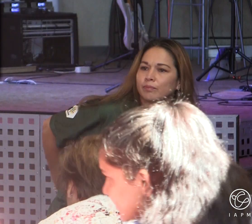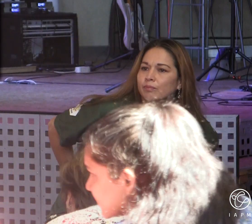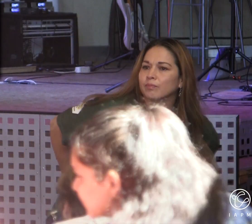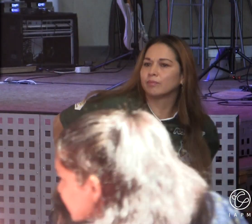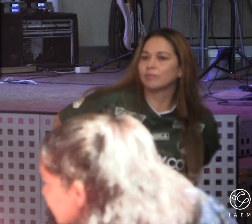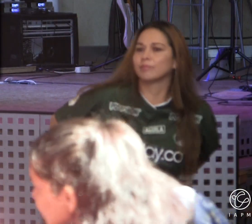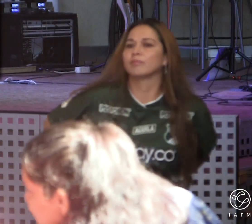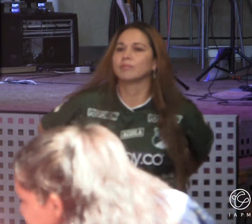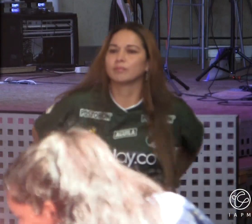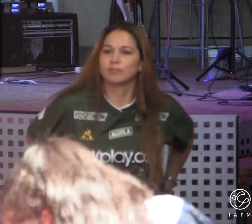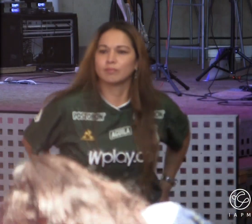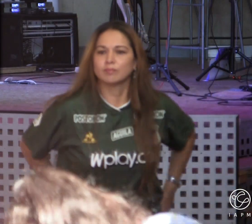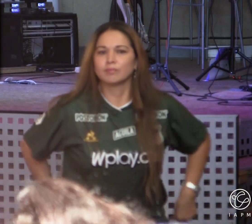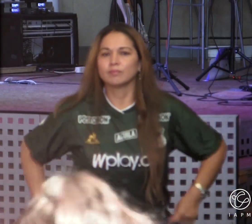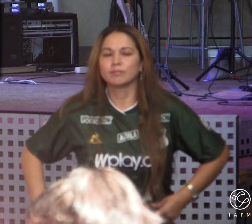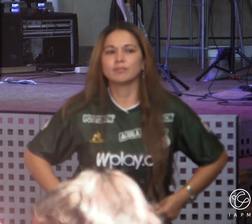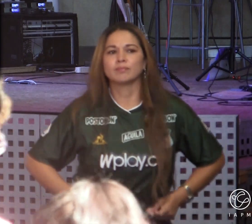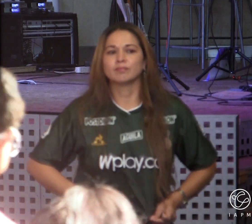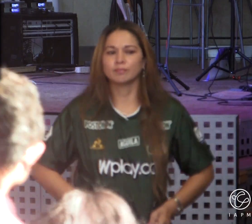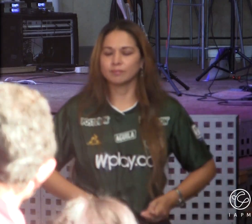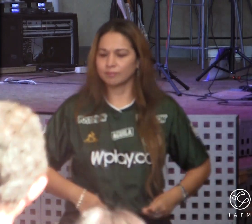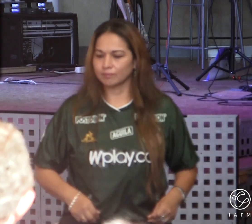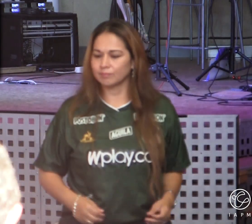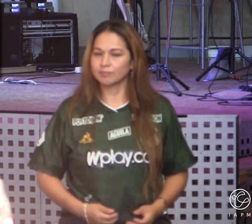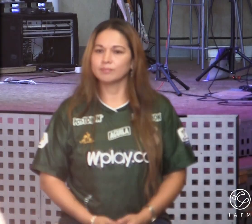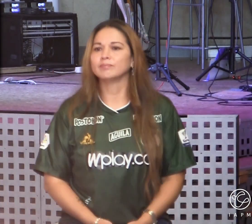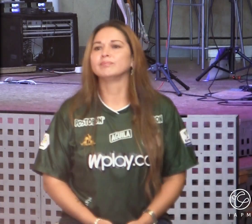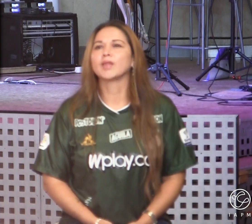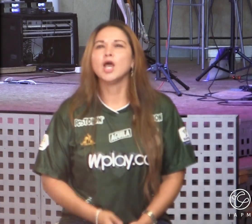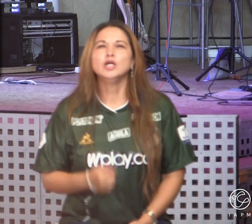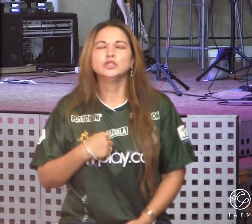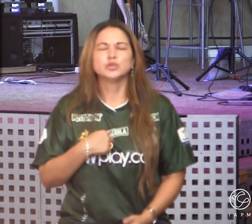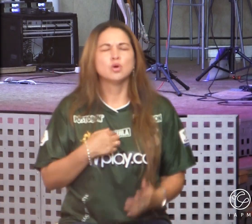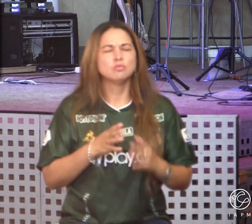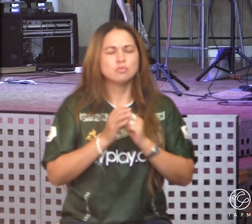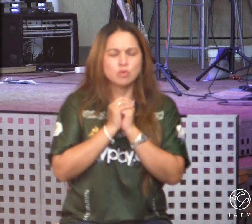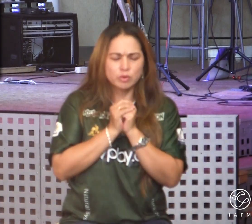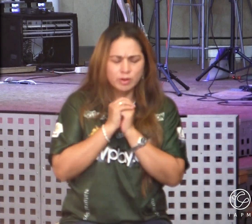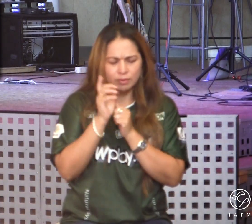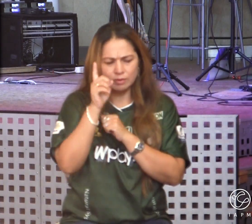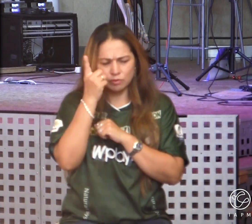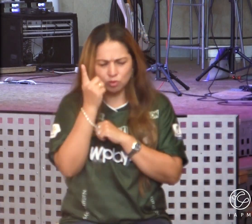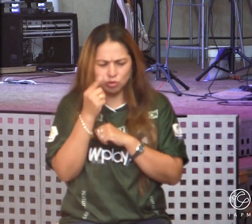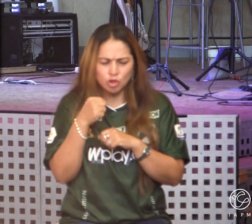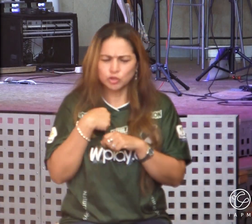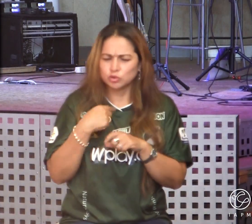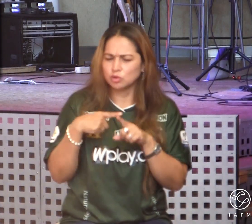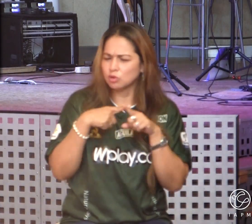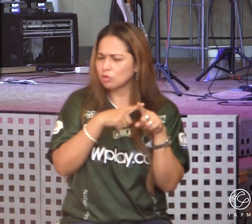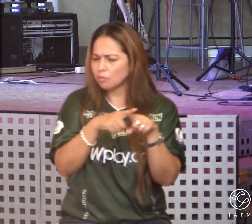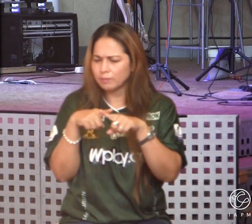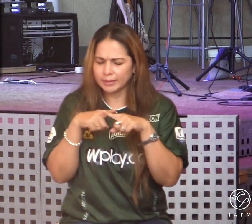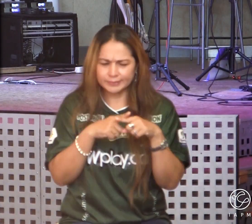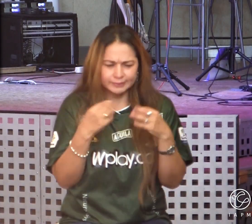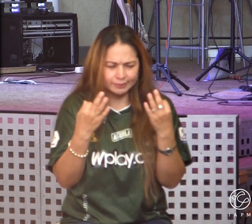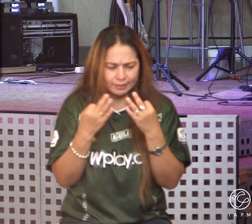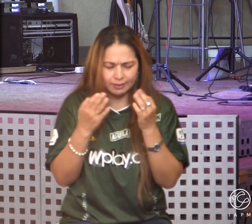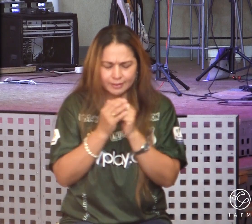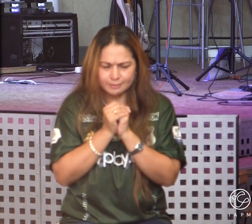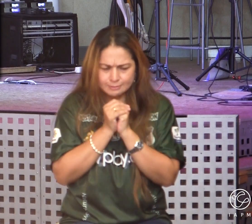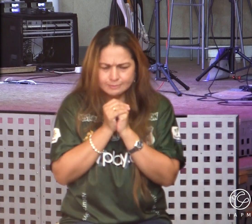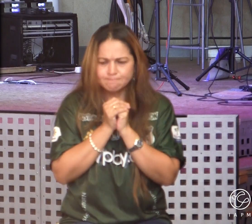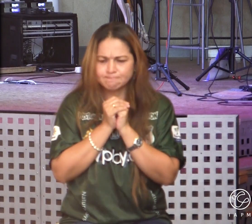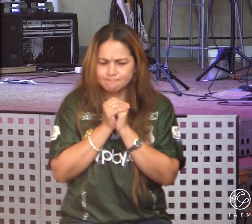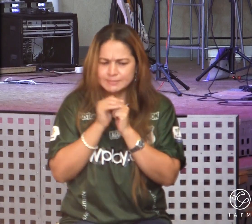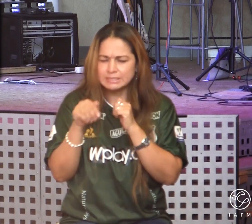Yo estoy aquí todavía luchando por qué compartir con ustedes. Desde ayer he estado preguntándole al Señor, esta mañana